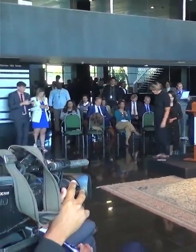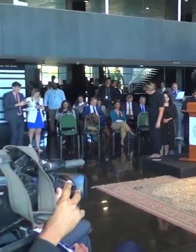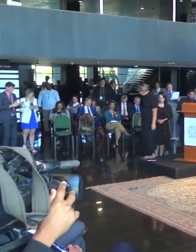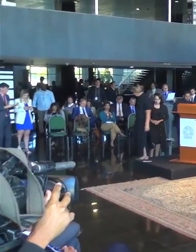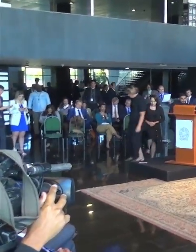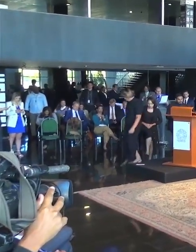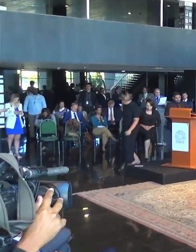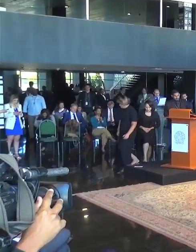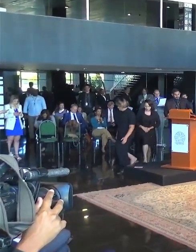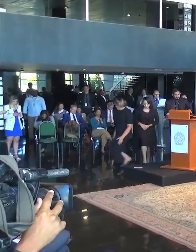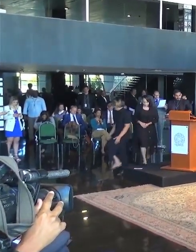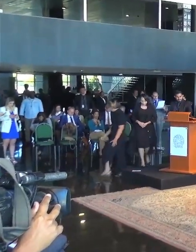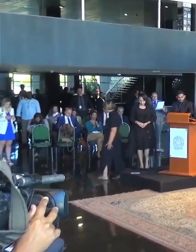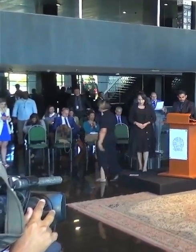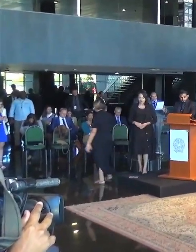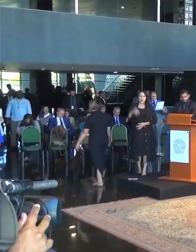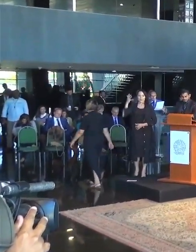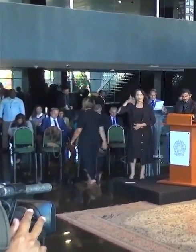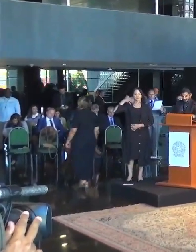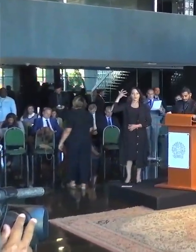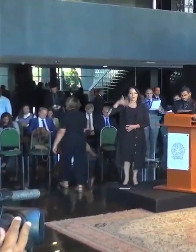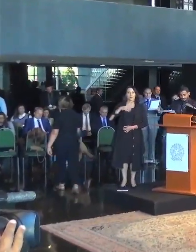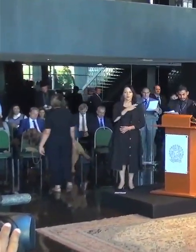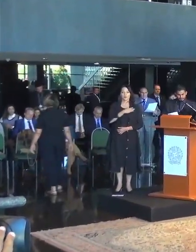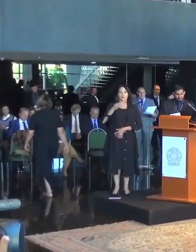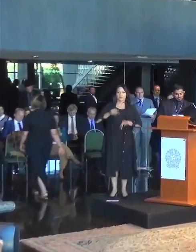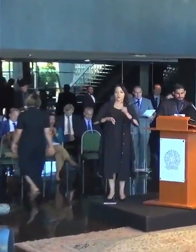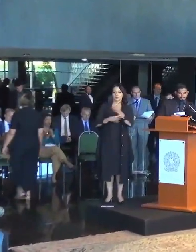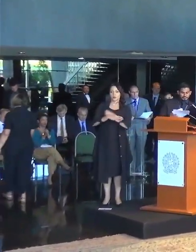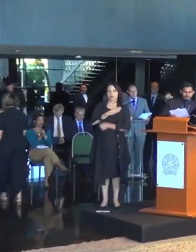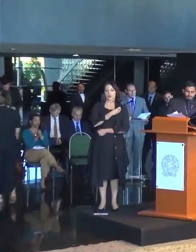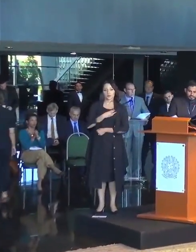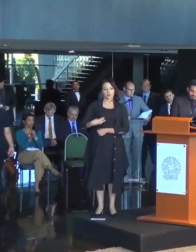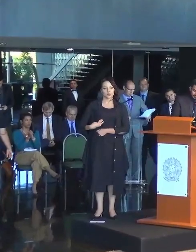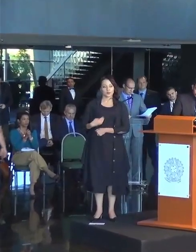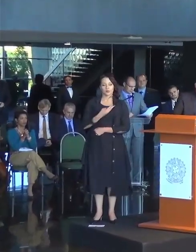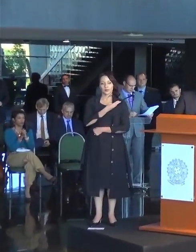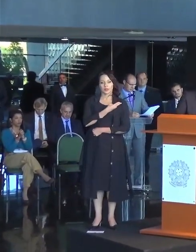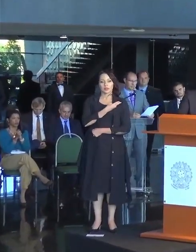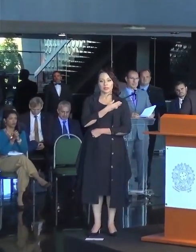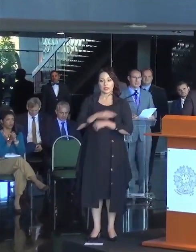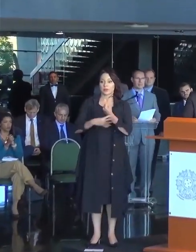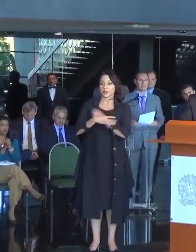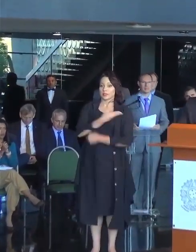Com a palavra agora o ministro da Justiça e Segurança Pública, Anderson Torres.